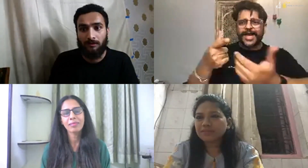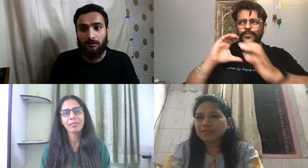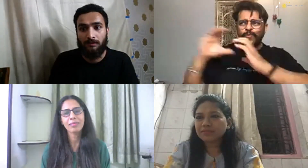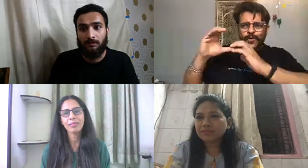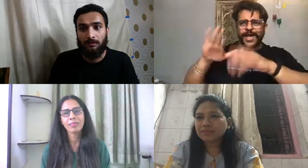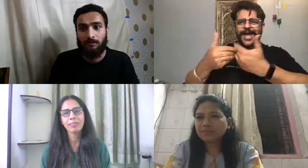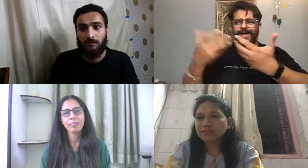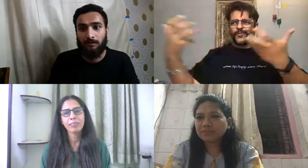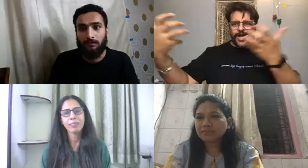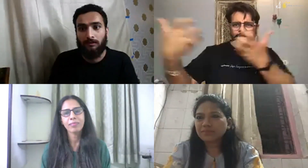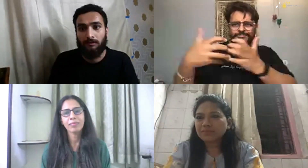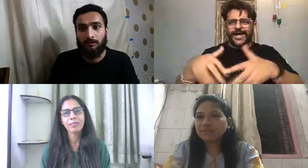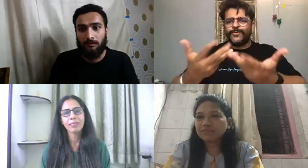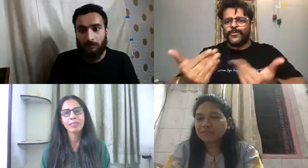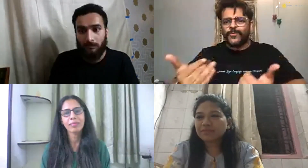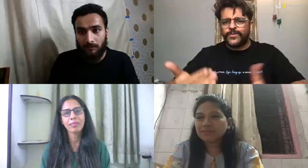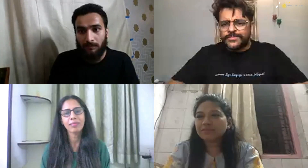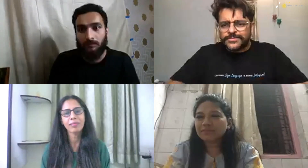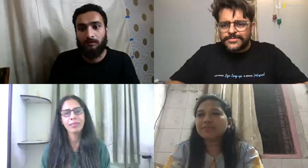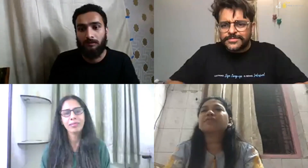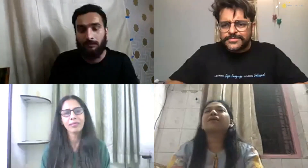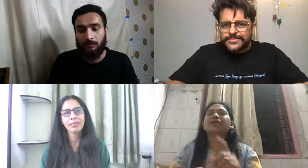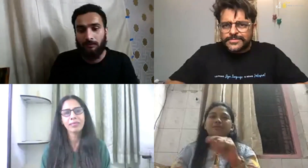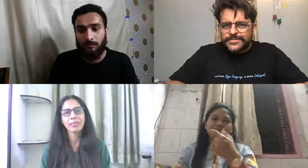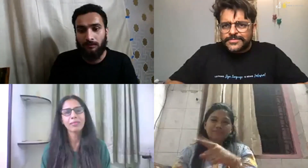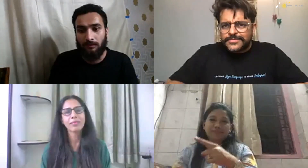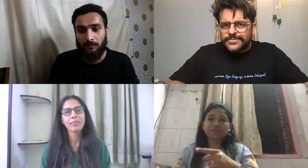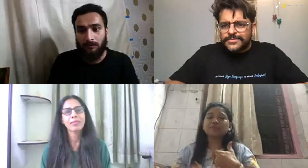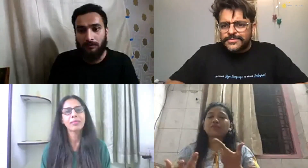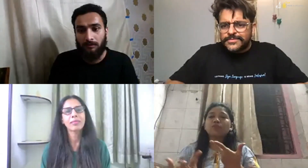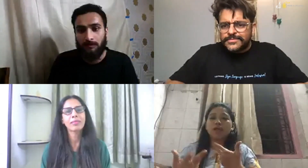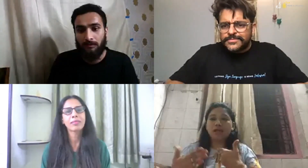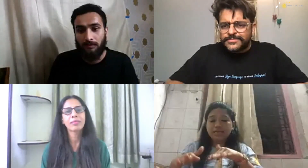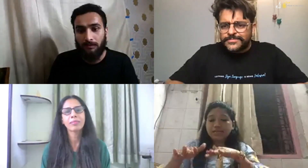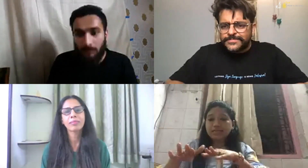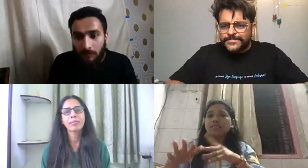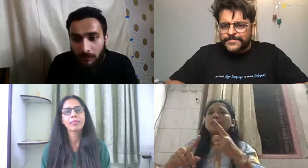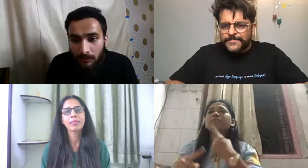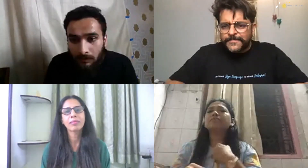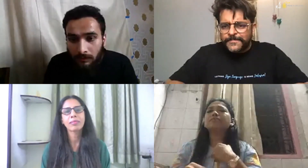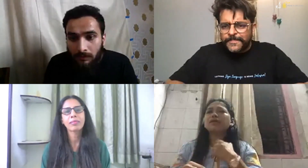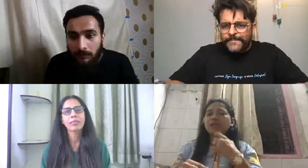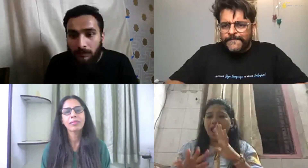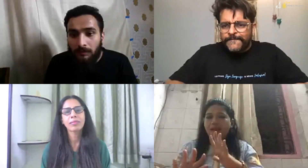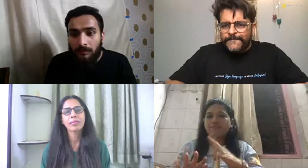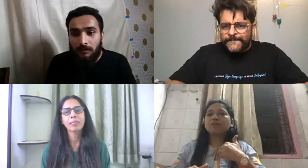दो Can we please mute everyone? So how do you communicate with people?